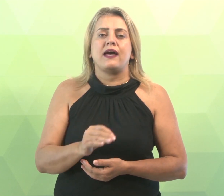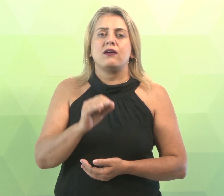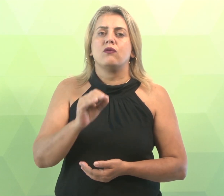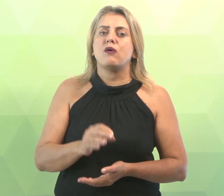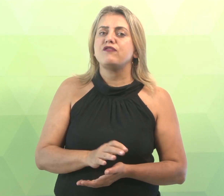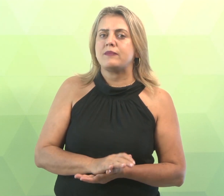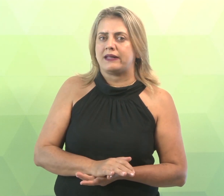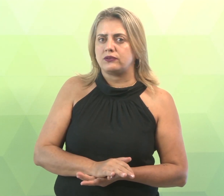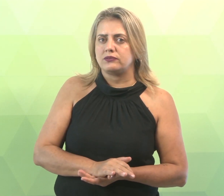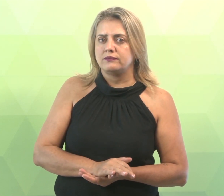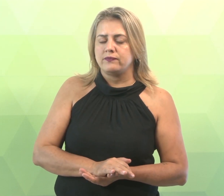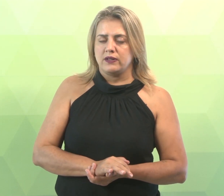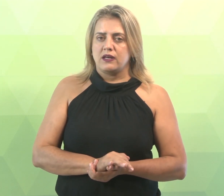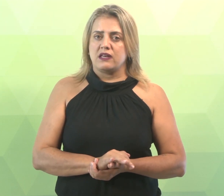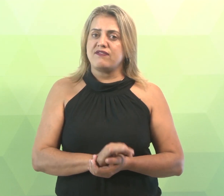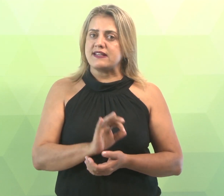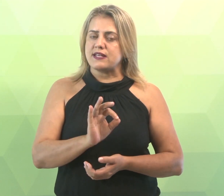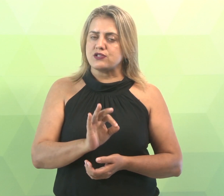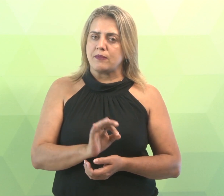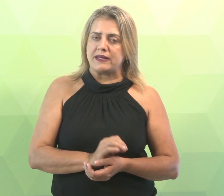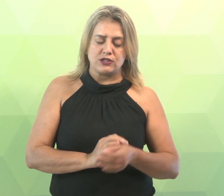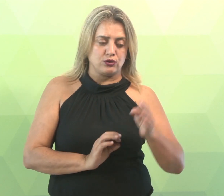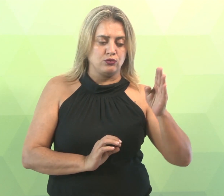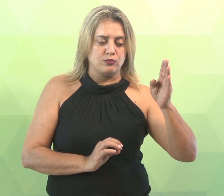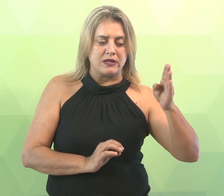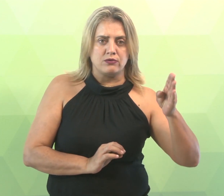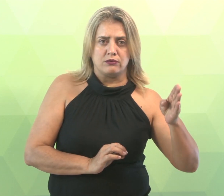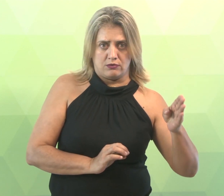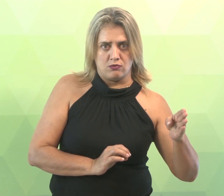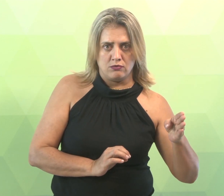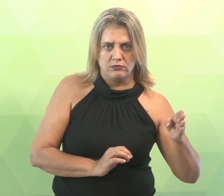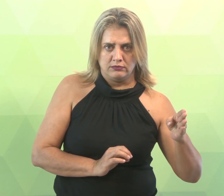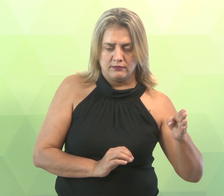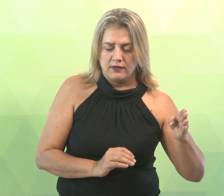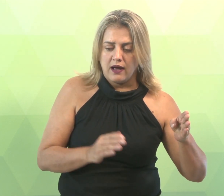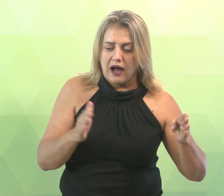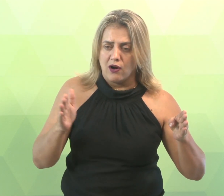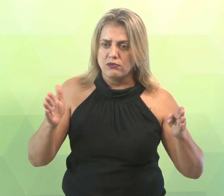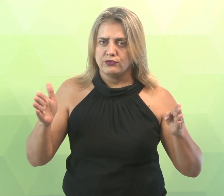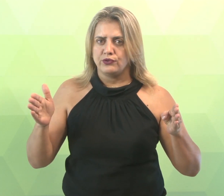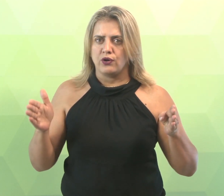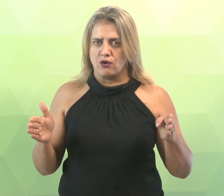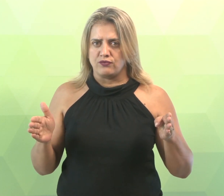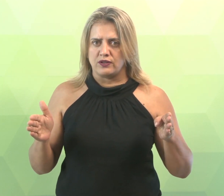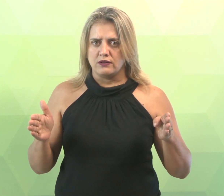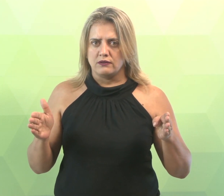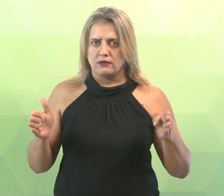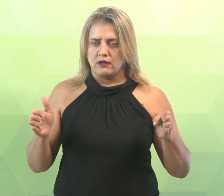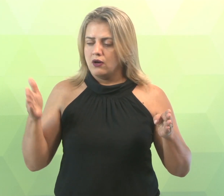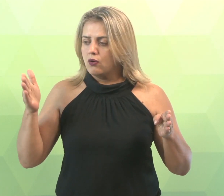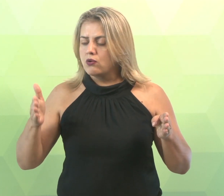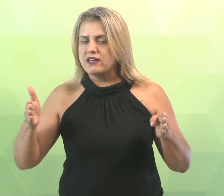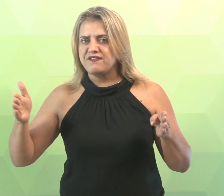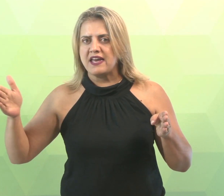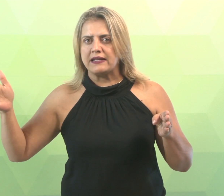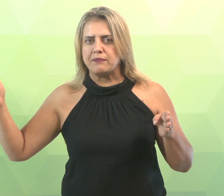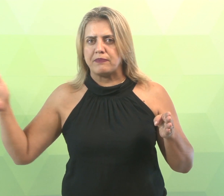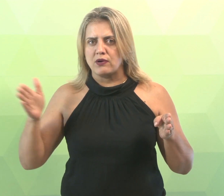o movimento. E vai ser somente do número 1 ao 9. O que vier depois,